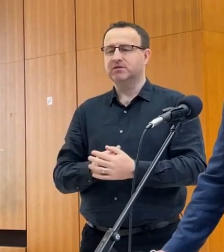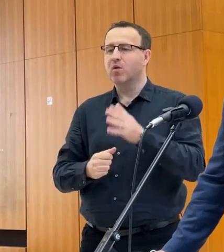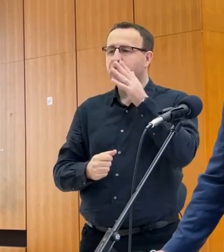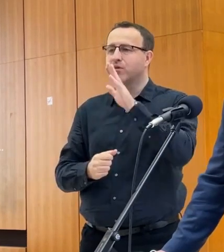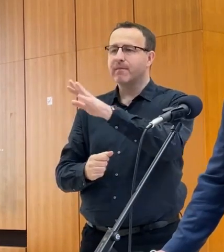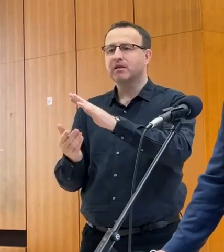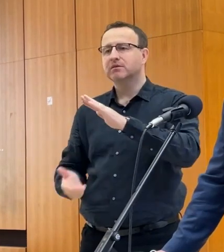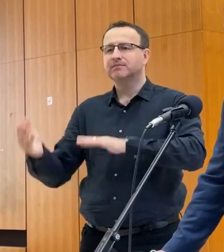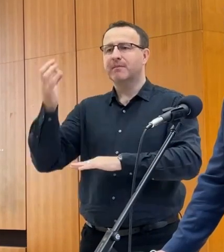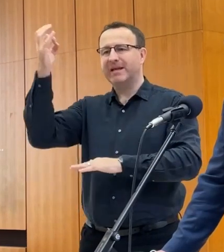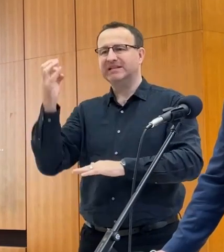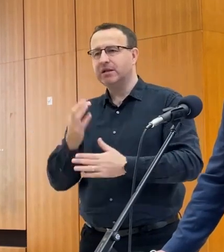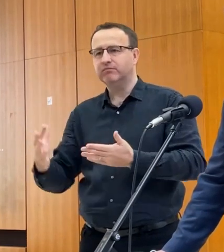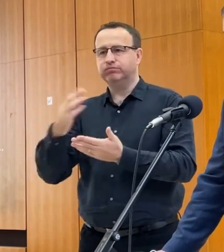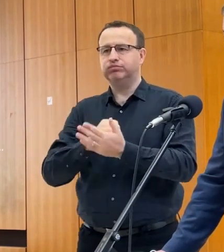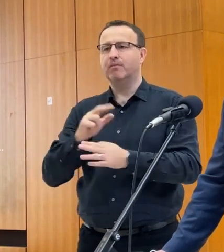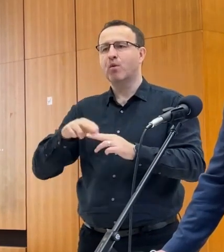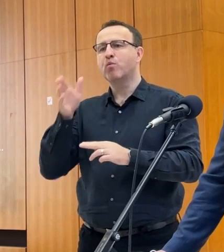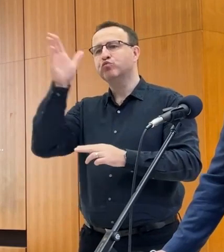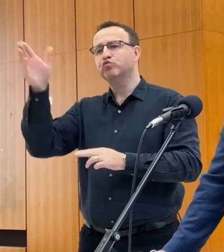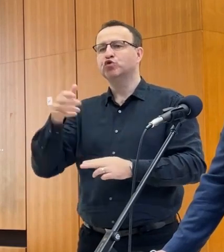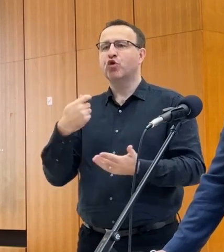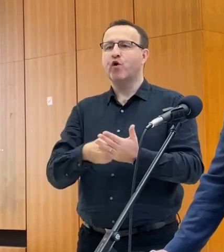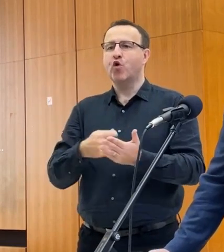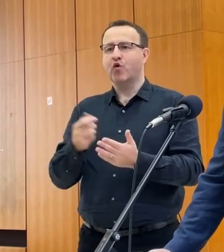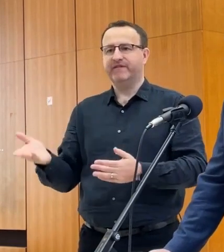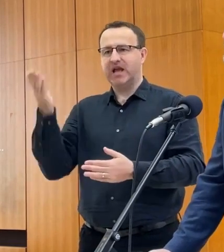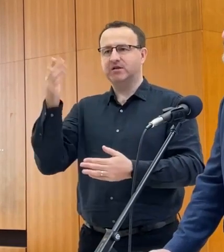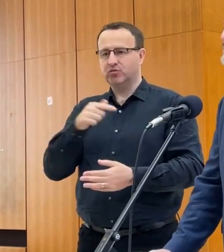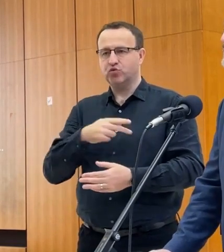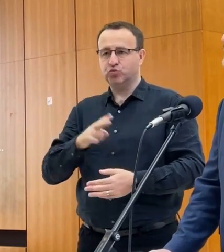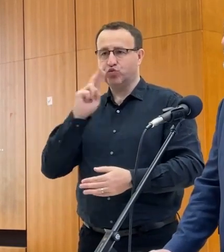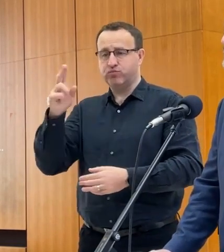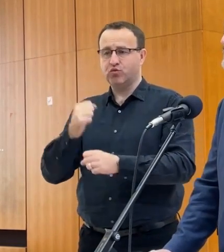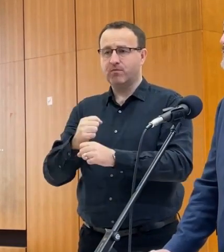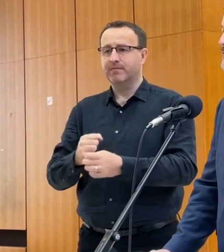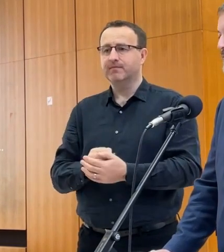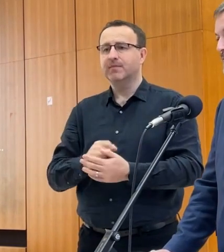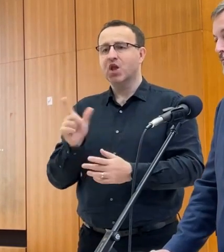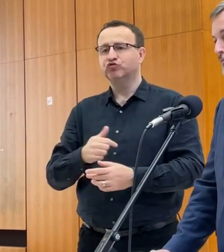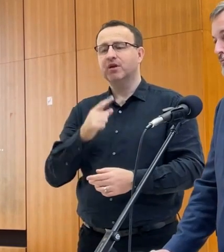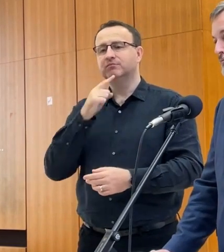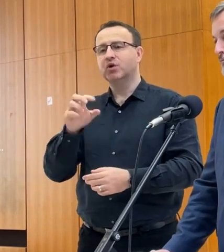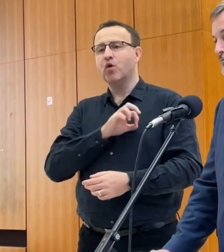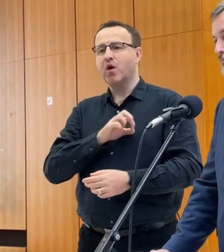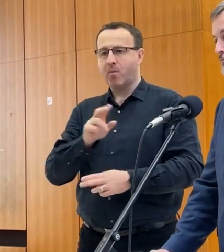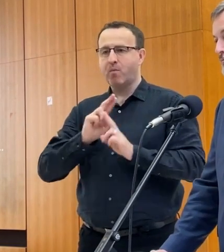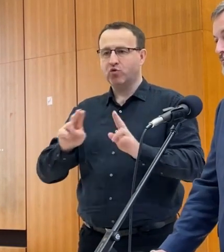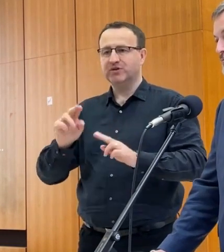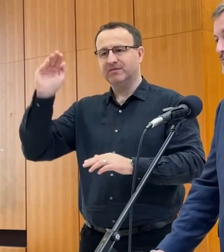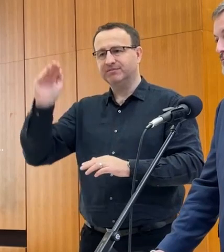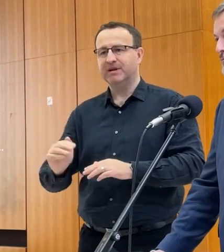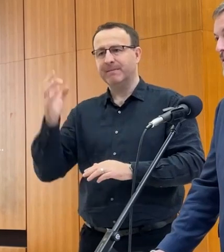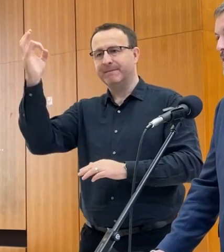mať čo najvyššie výnosy na dôchodok. Toto sme slúbili a toto aj urobíme. Ešte budem citovať kolegu, je možné, že sa bude znižovať percentuálny